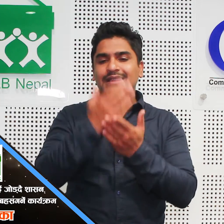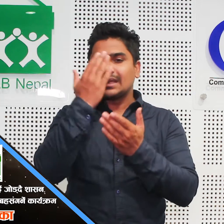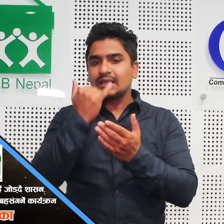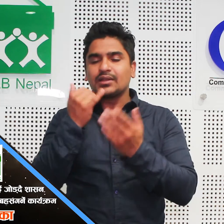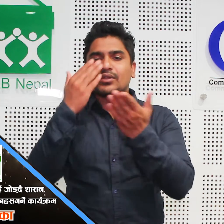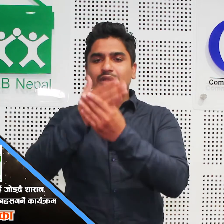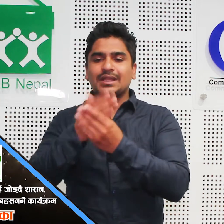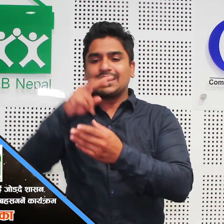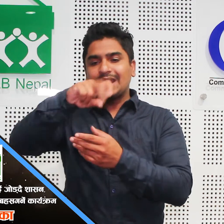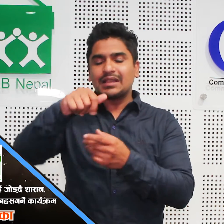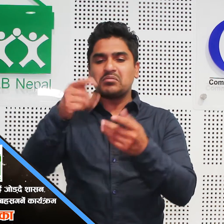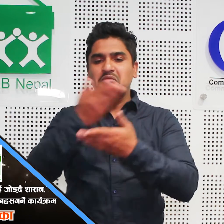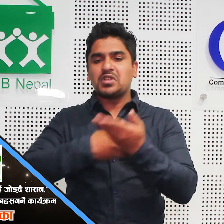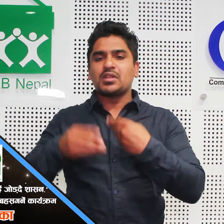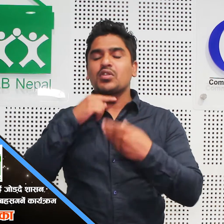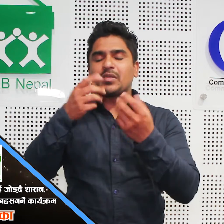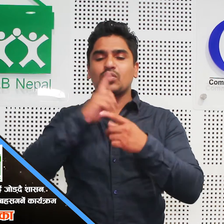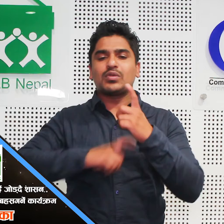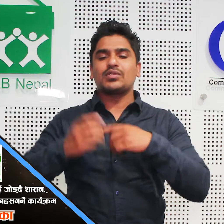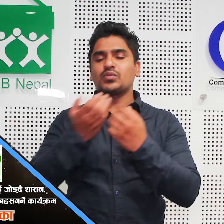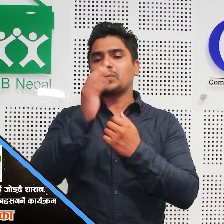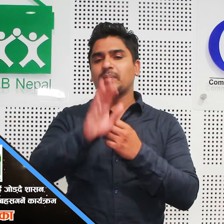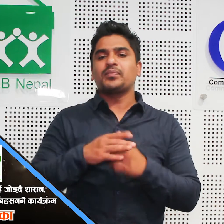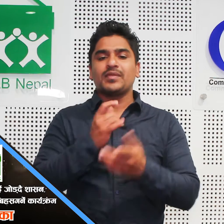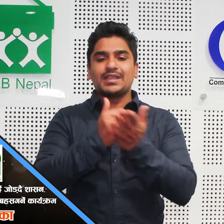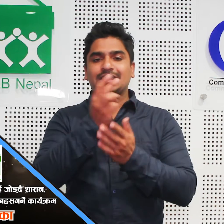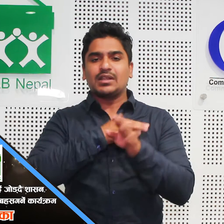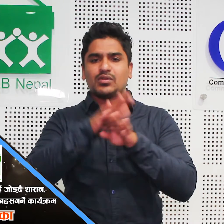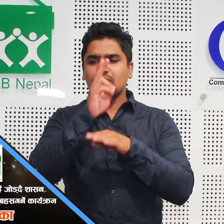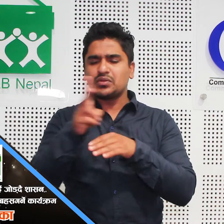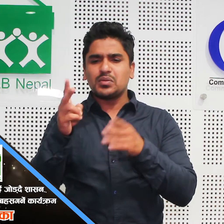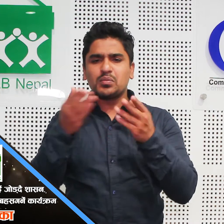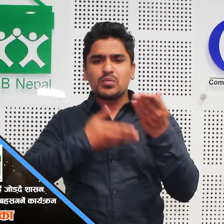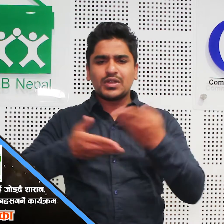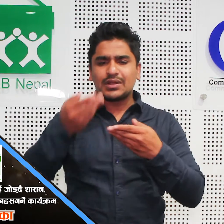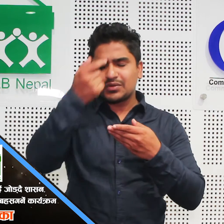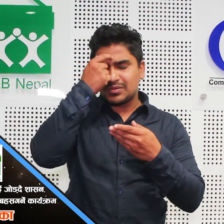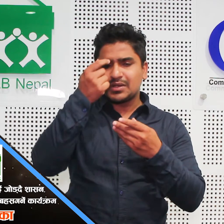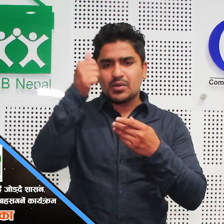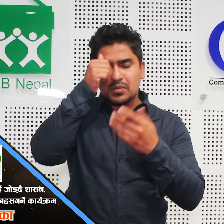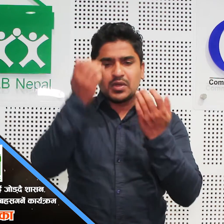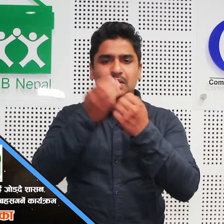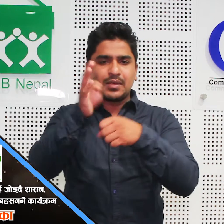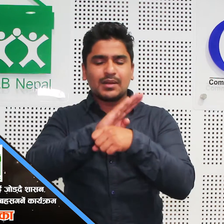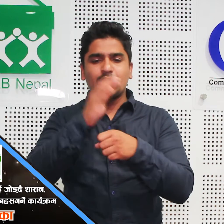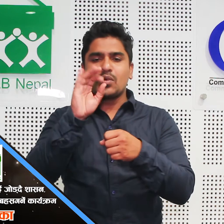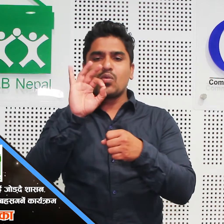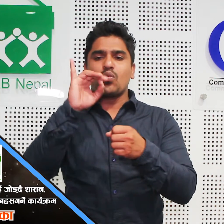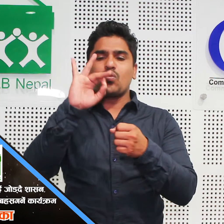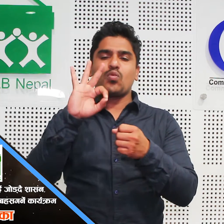तथा कागतीले बजार नपाएको गुनासो गर्नुहुन्छ। किसानहरूले यस्तो बजारको समस्या भोग्नु परेको बेला वालिङ नगरपालिकाले भने